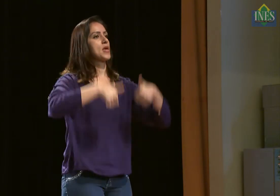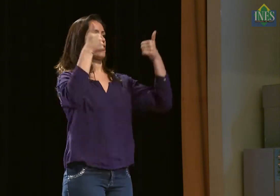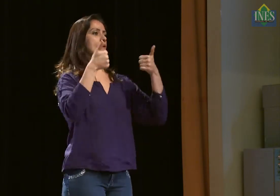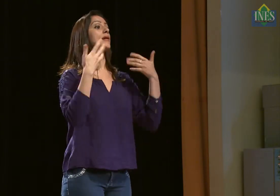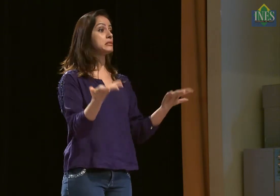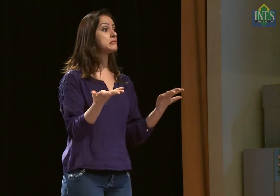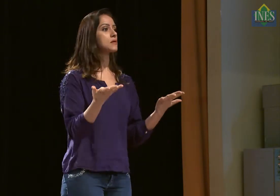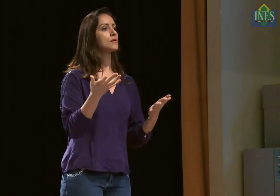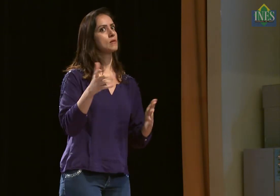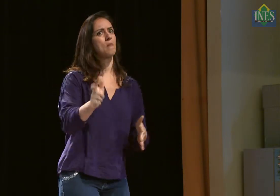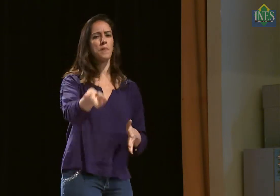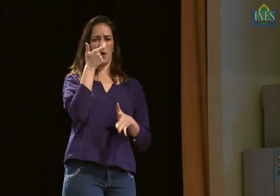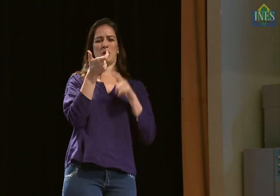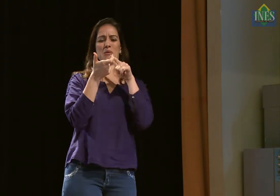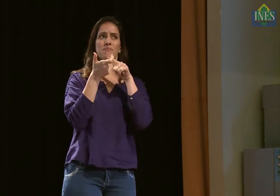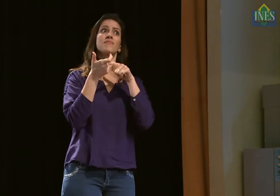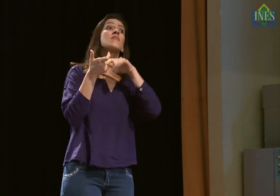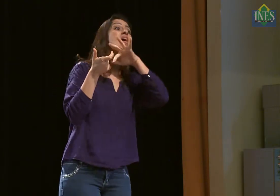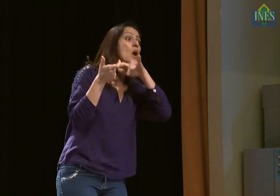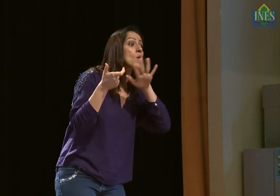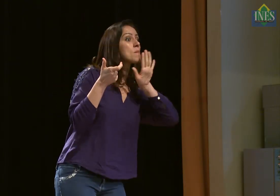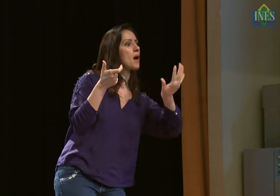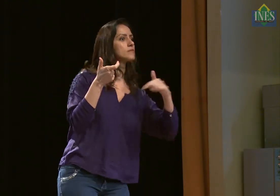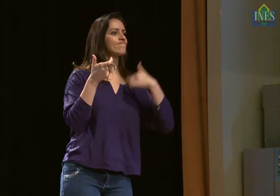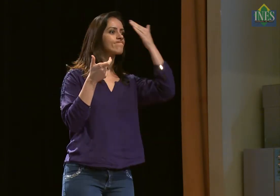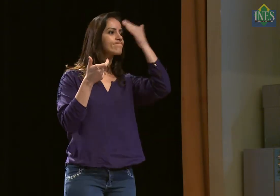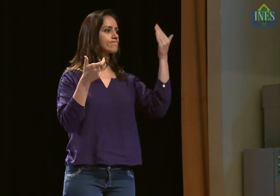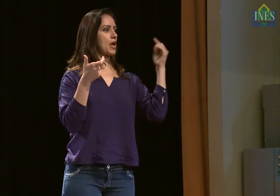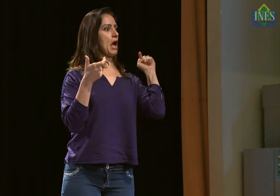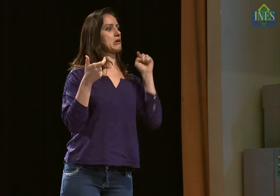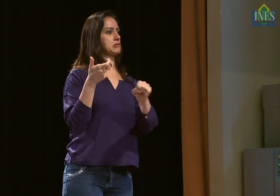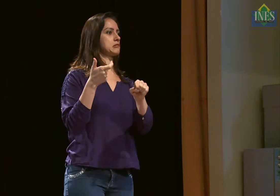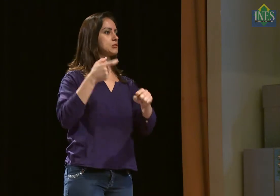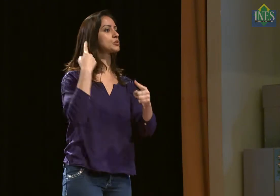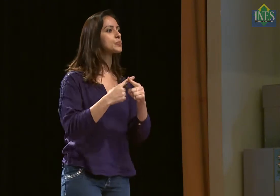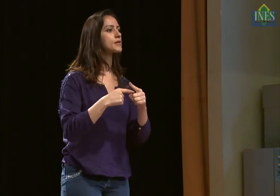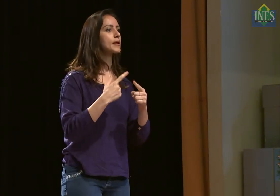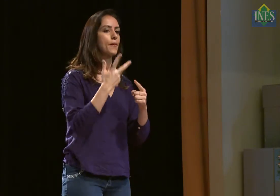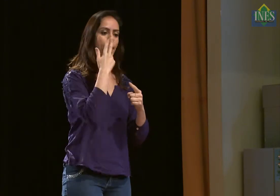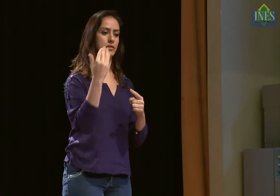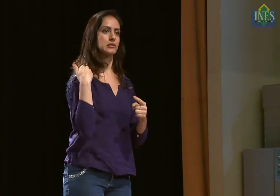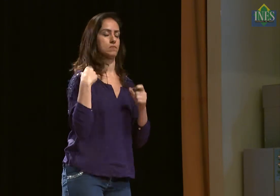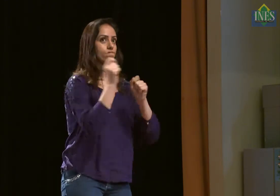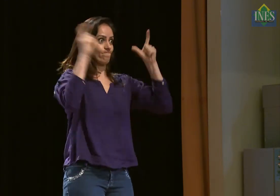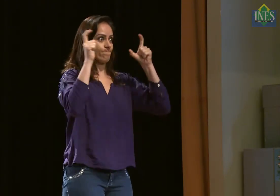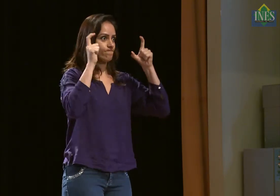queria melhorar. E aí eu escolhi esse outro caminho. Então, a palavra que ela me deu foi ruim, mas eu agradeço porque essa palavra me serviu para que